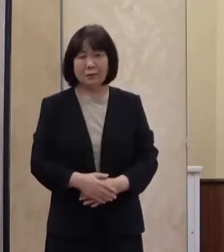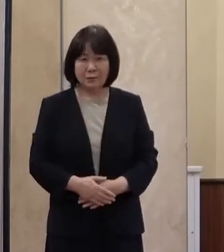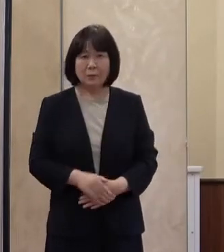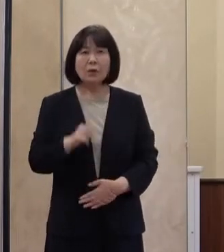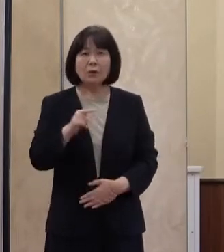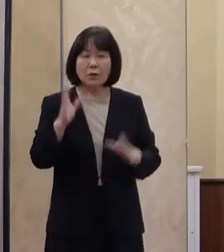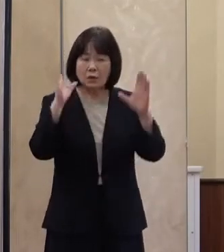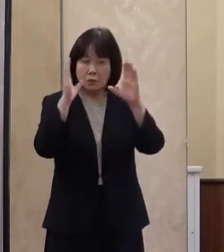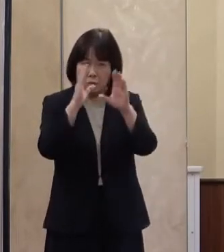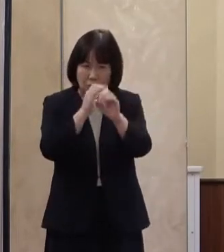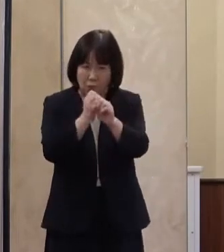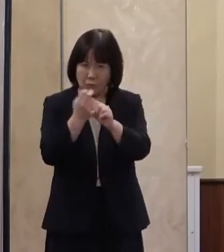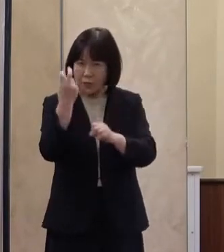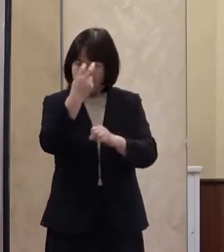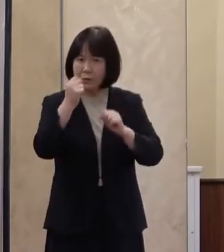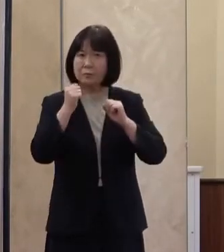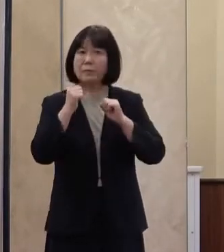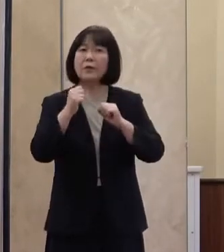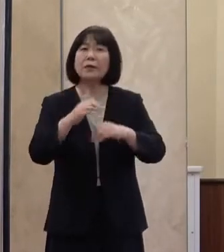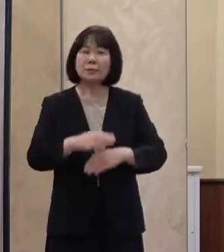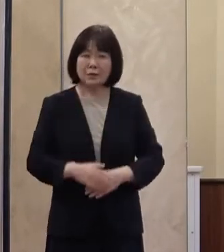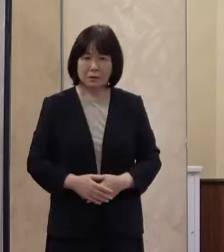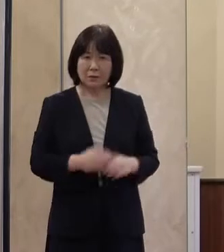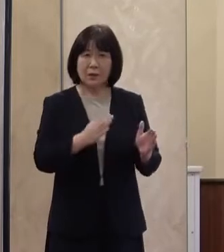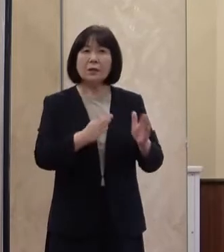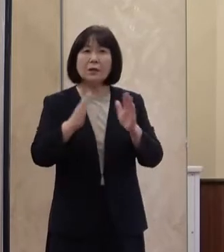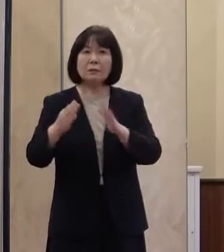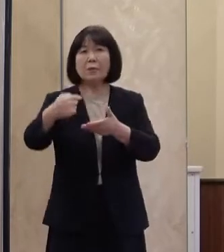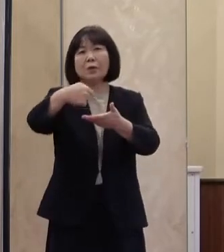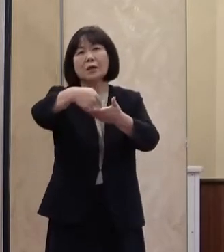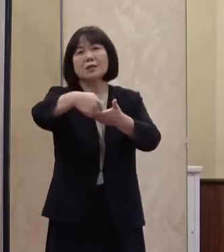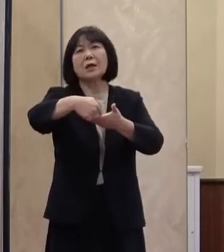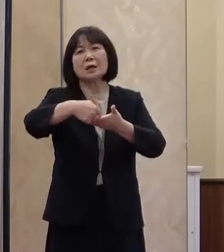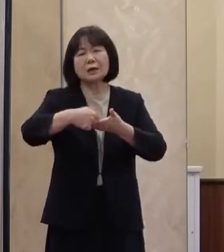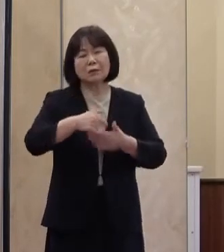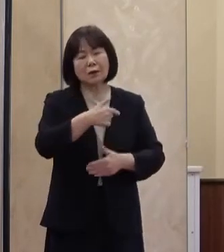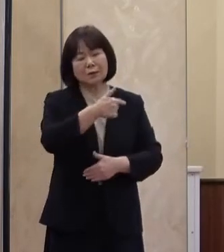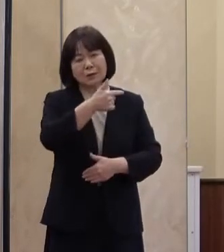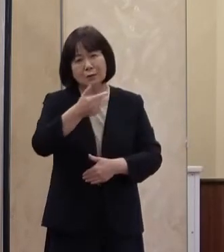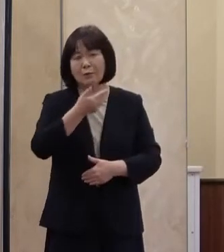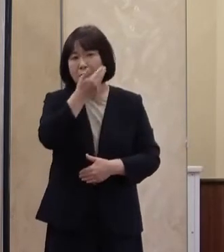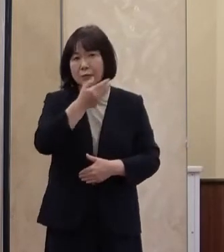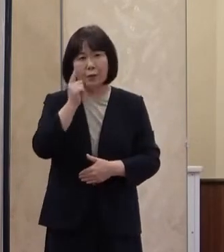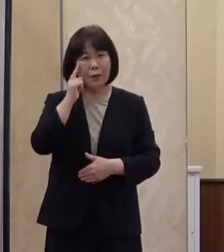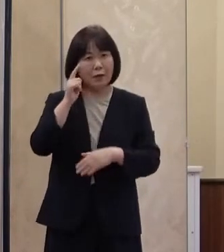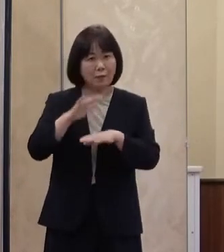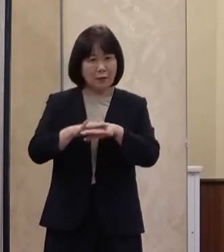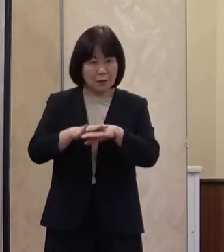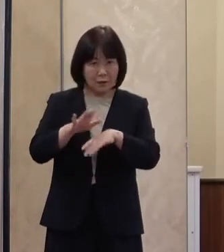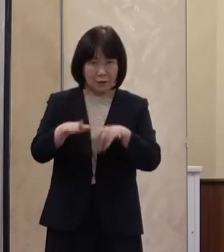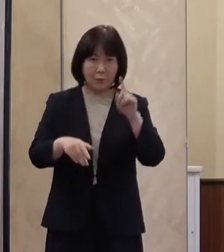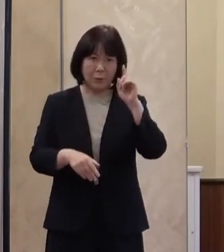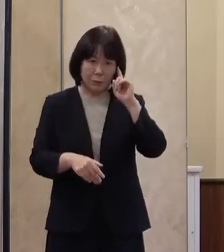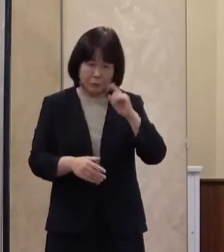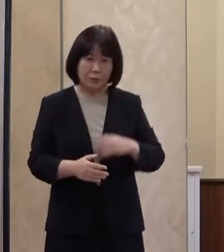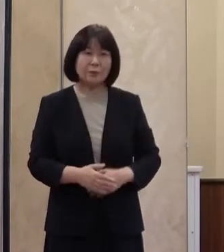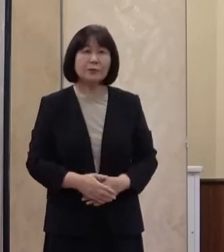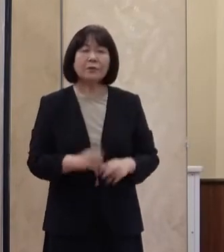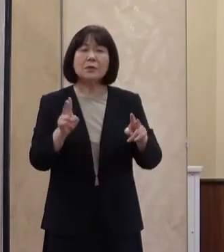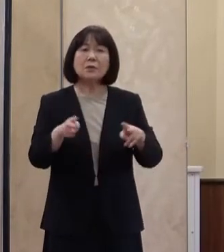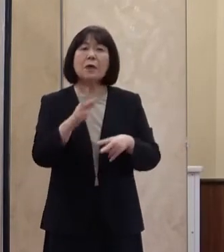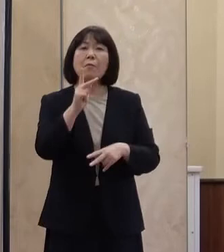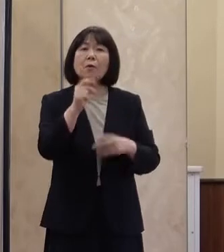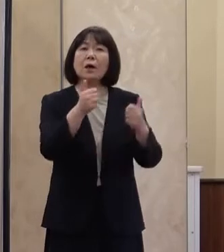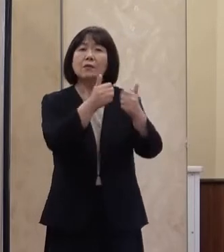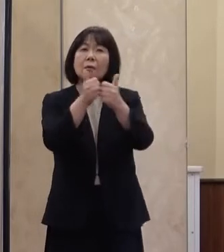ては集中した取り締まりをします。で、一方でご指摘の部分は非常に重要な視点です。で、これは専門家